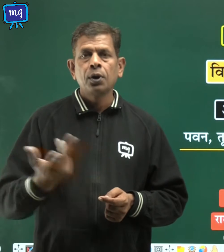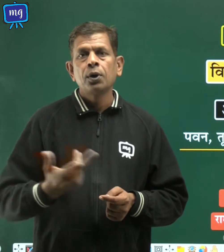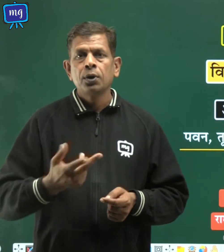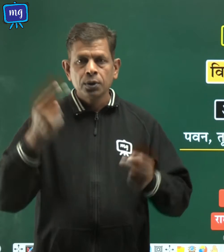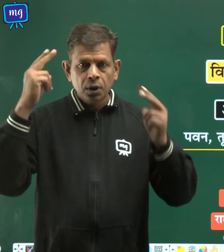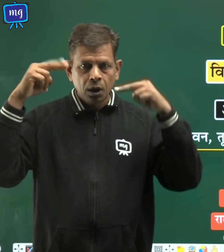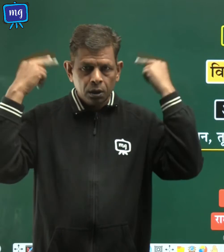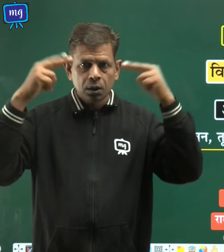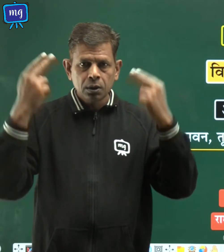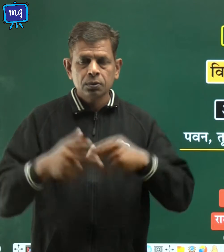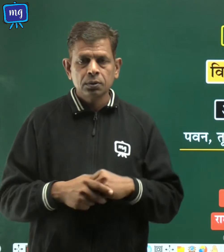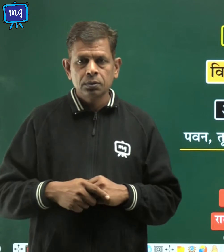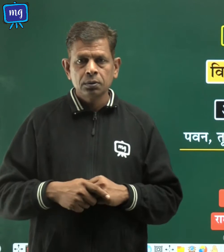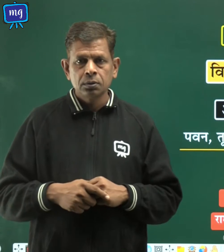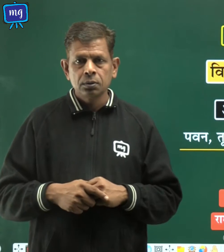हैं